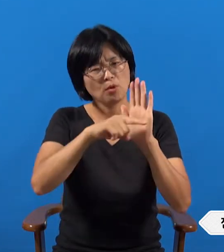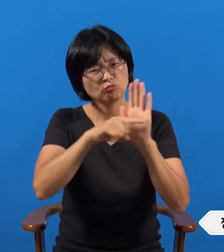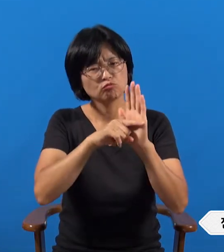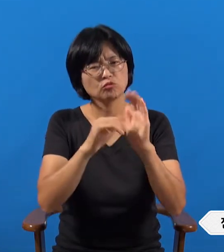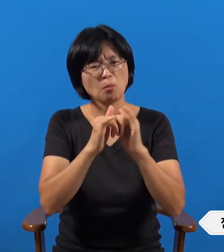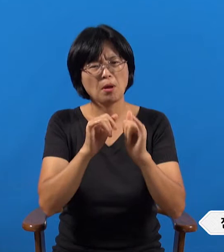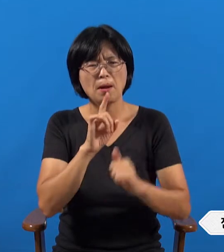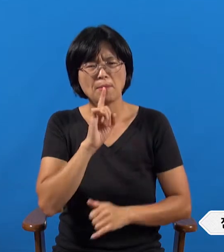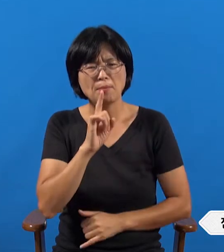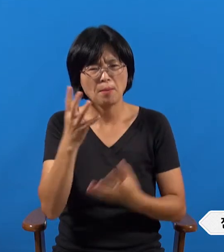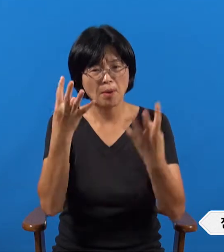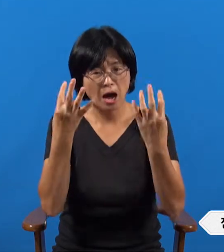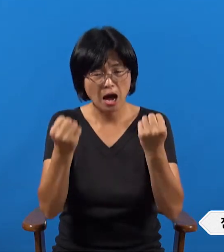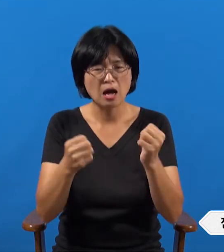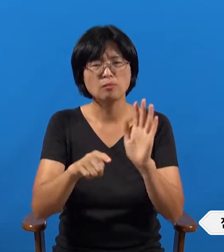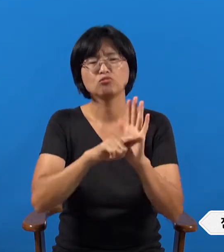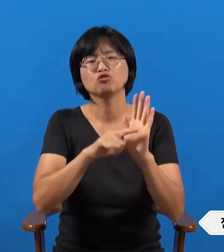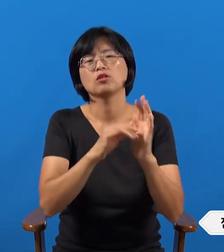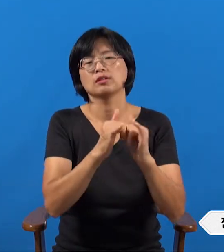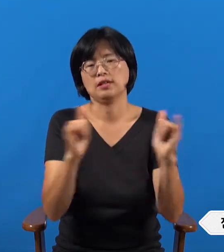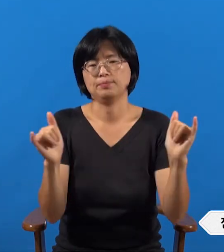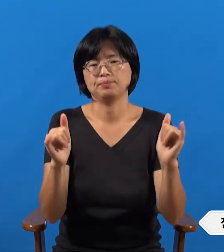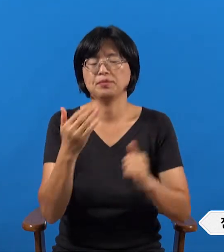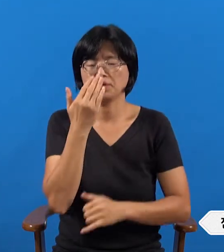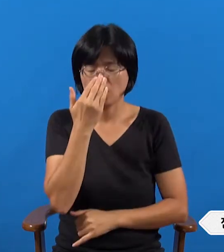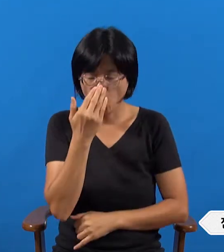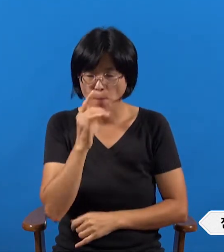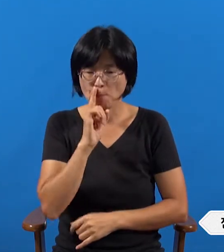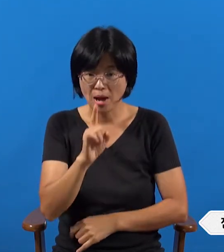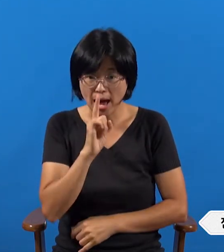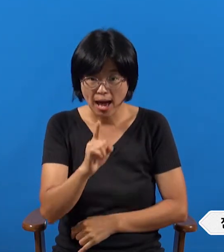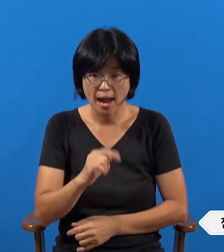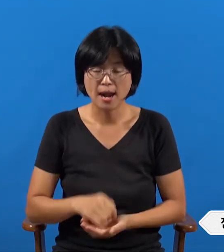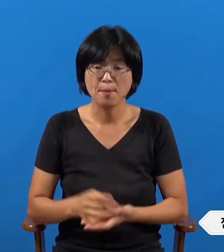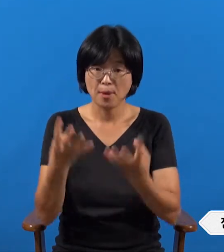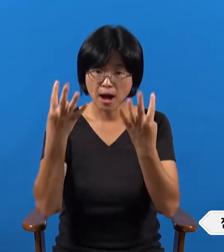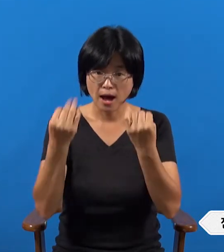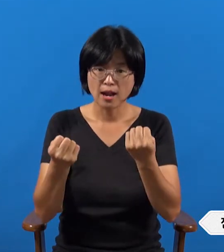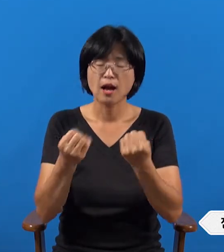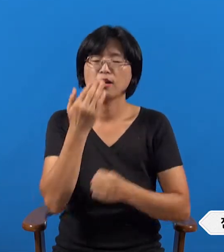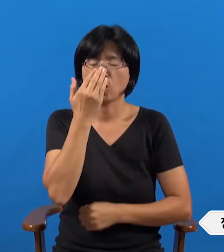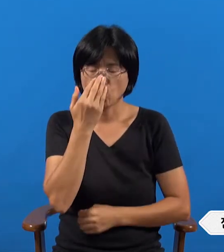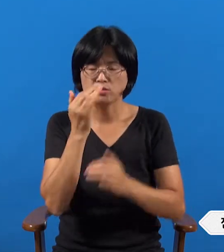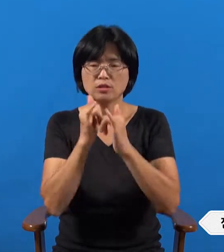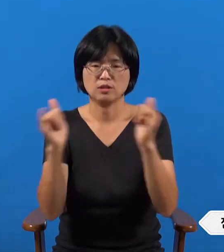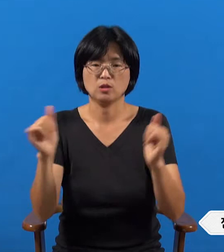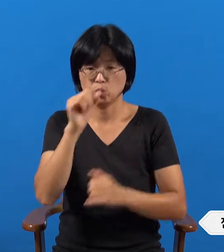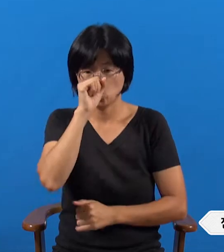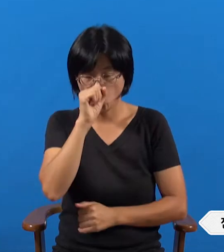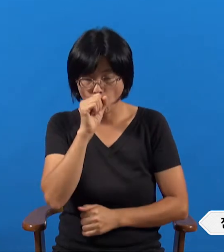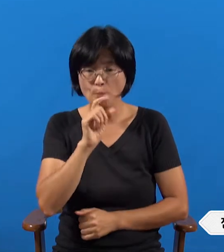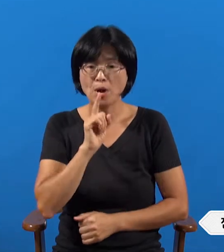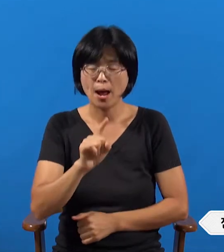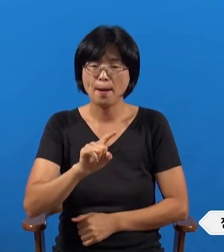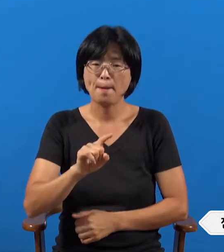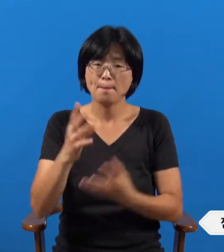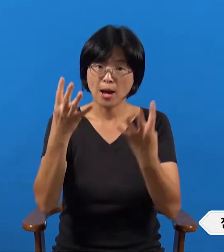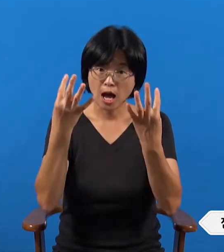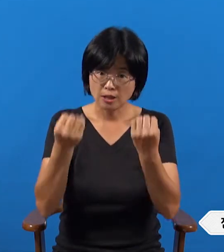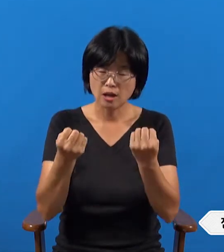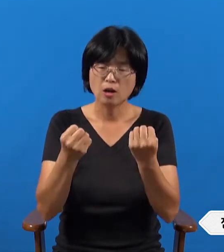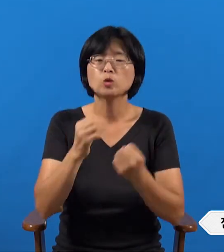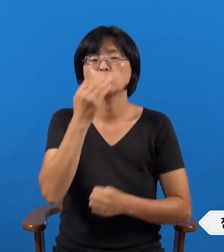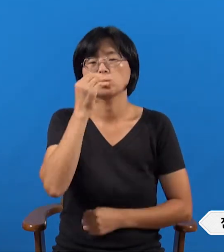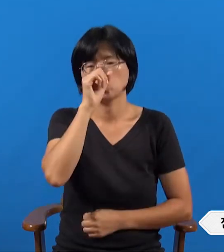사람입니다. 겸손한 말을 하면 겸손한 사람입니다. 좋은 말을 하면 좋은 사람입니다.